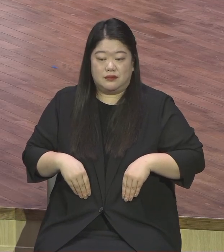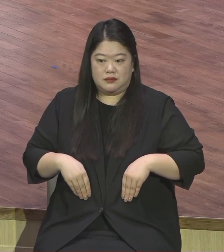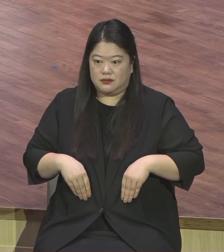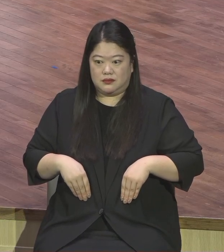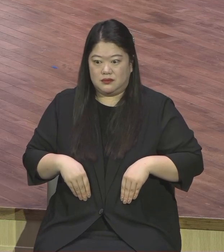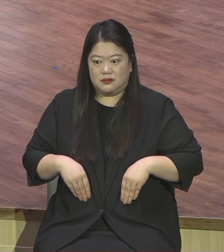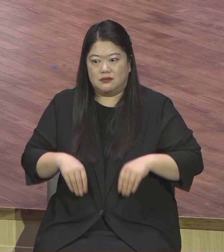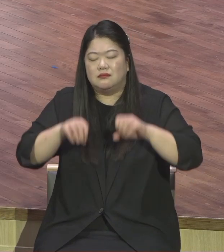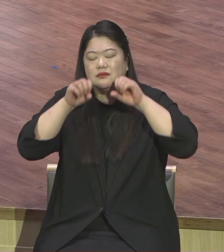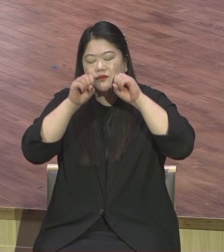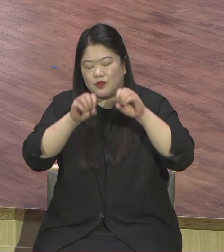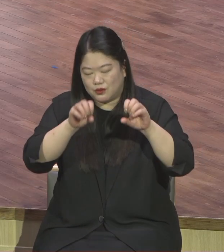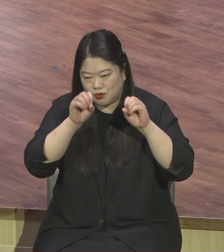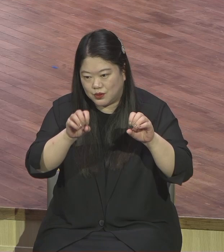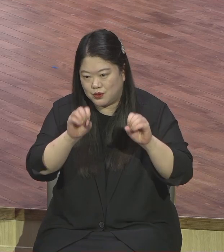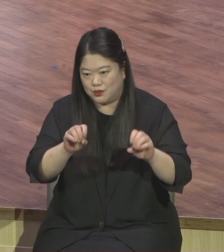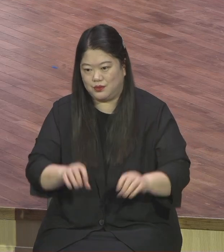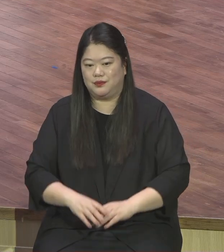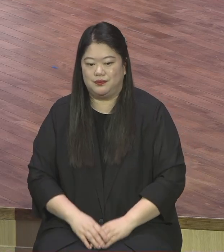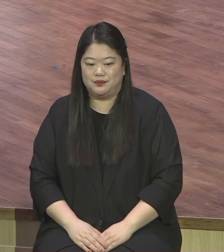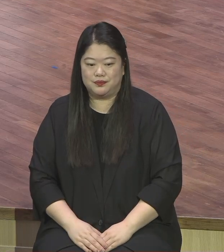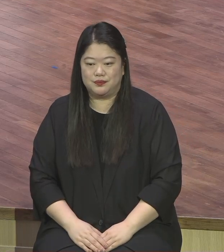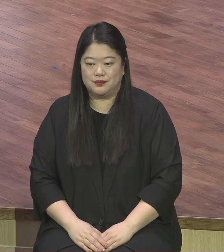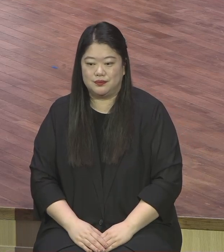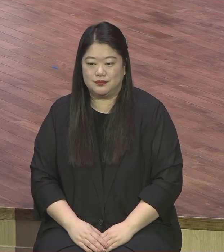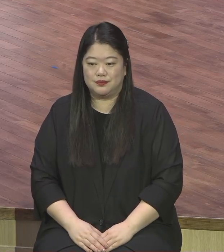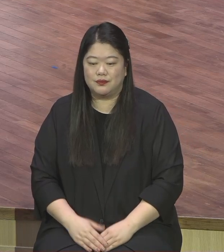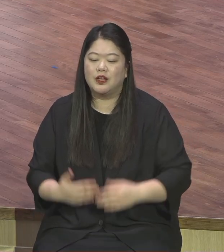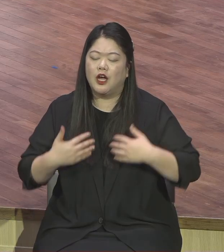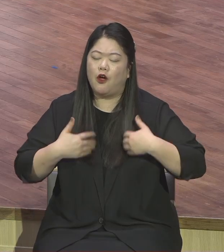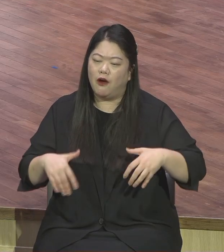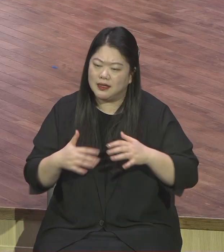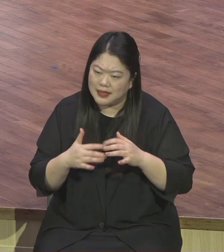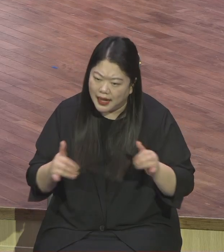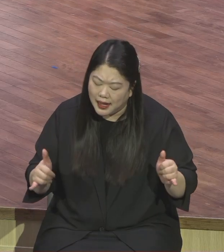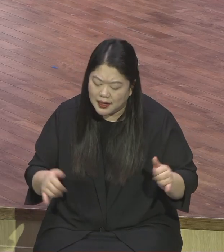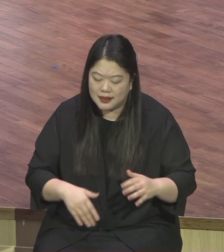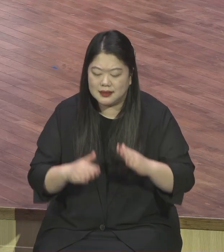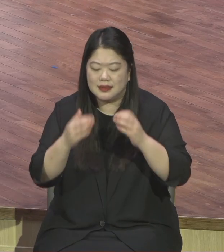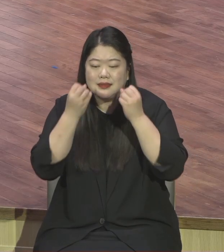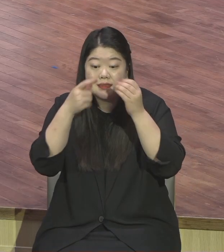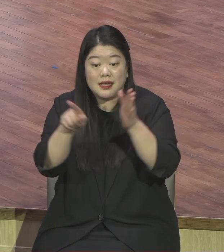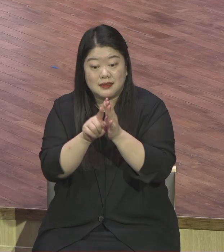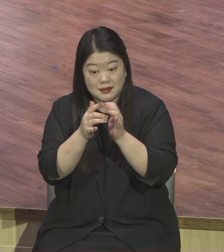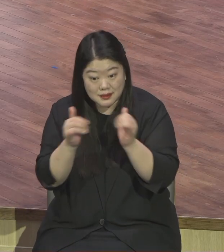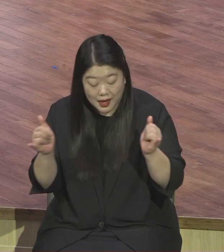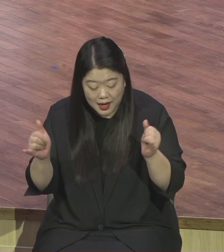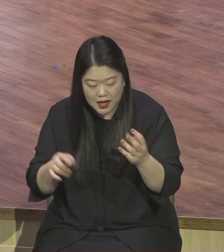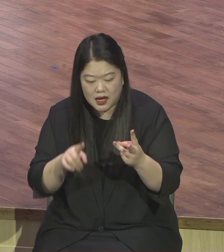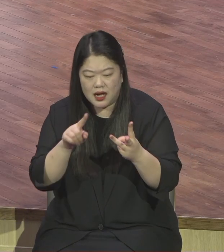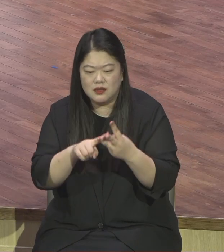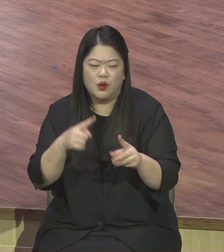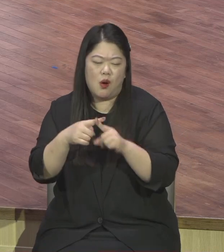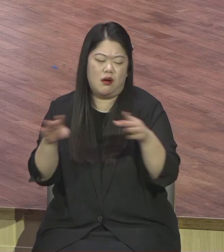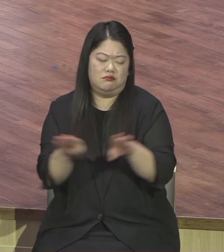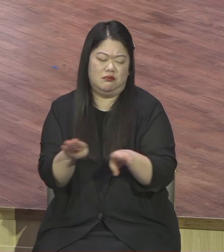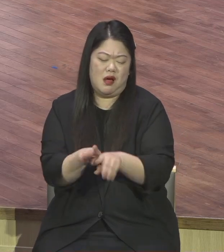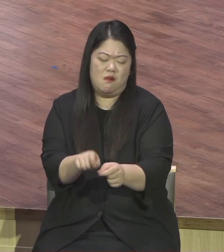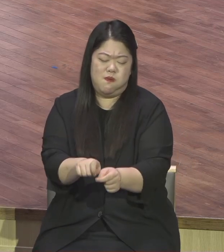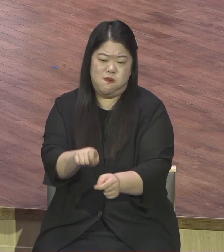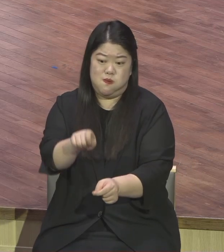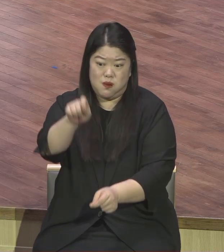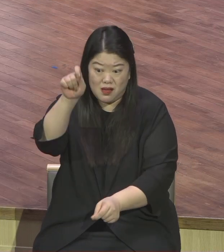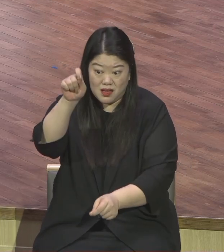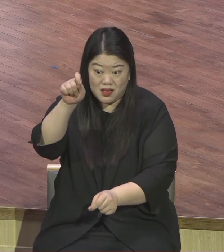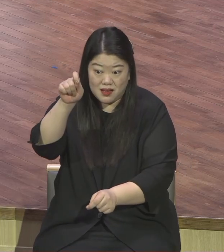운동이 지금 펼쳐지고 있습니다. 연약한 자, 자가족들, 장단기 결석자들 한 번도 만났어.